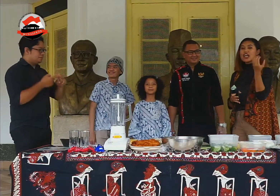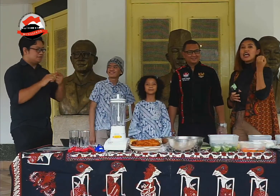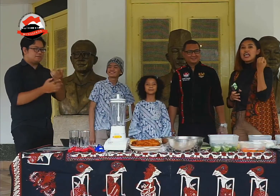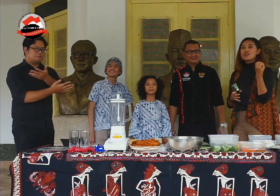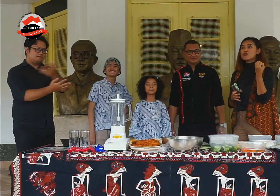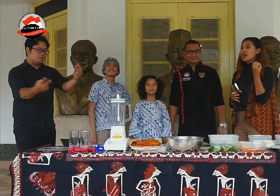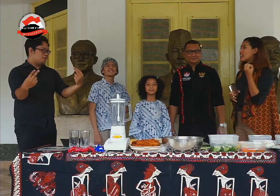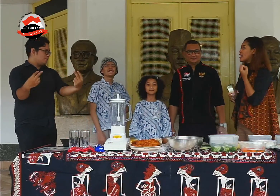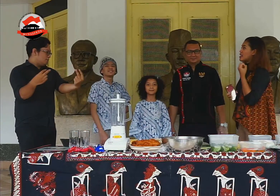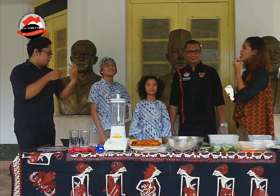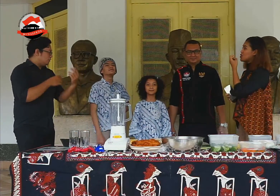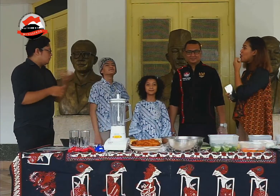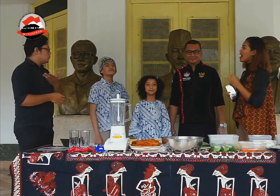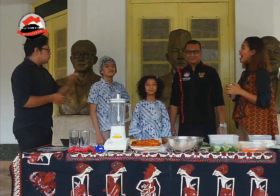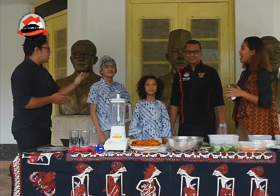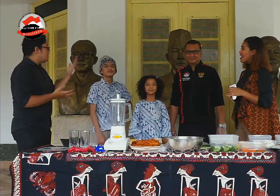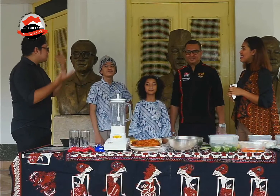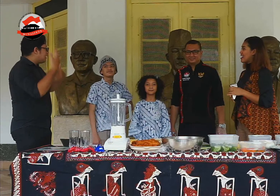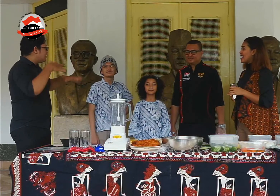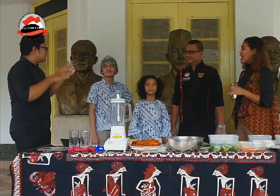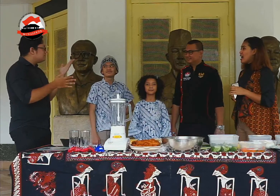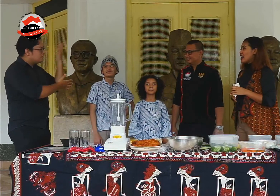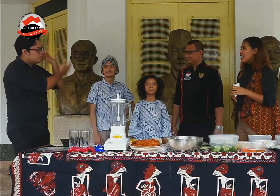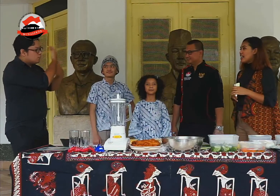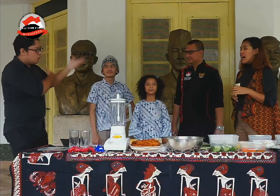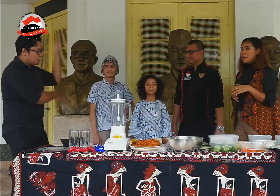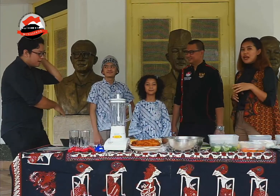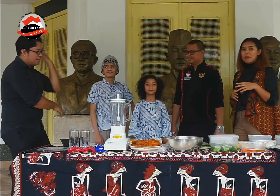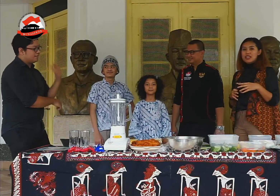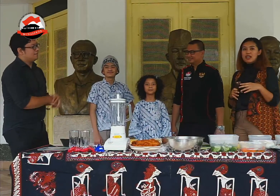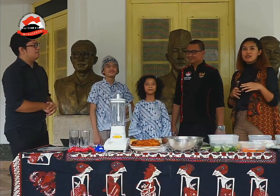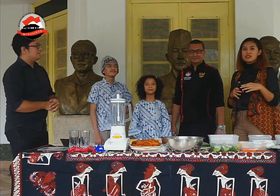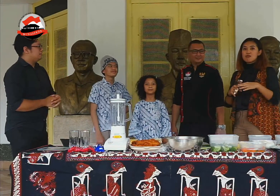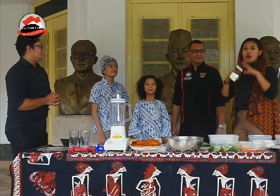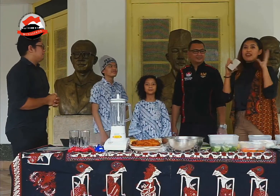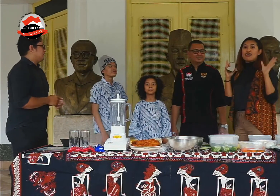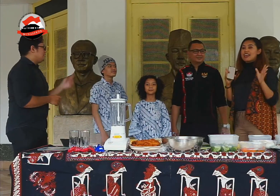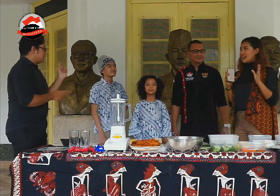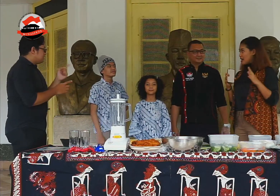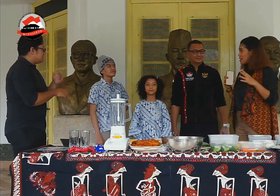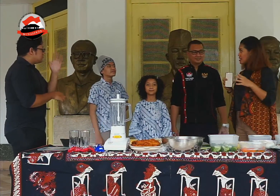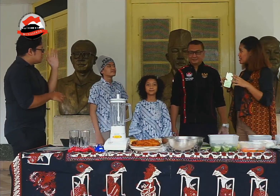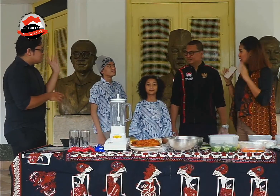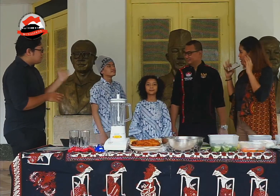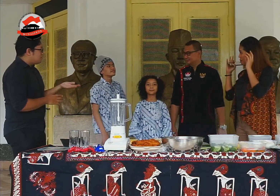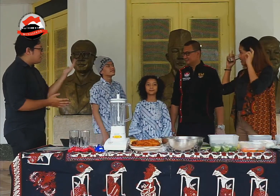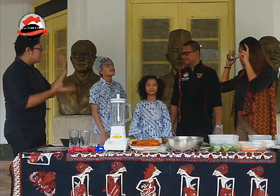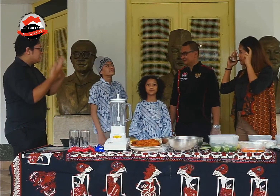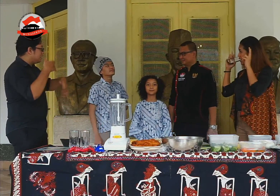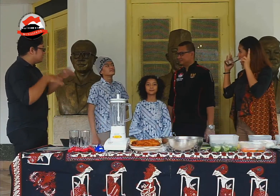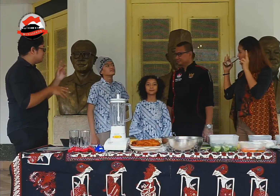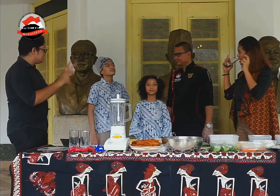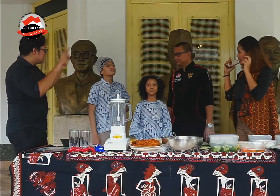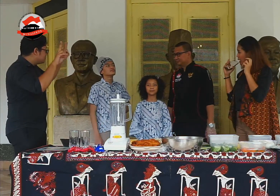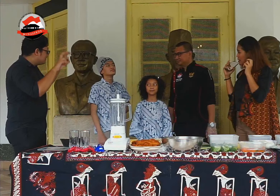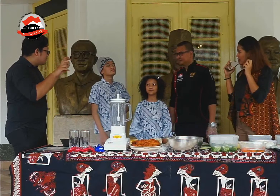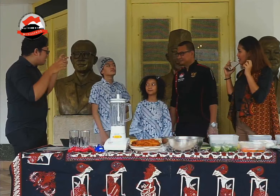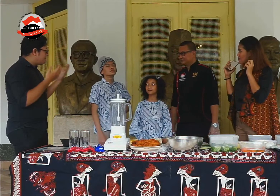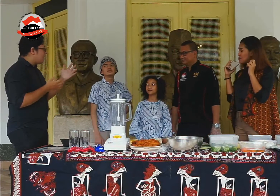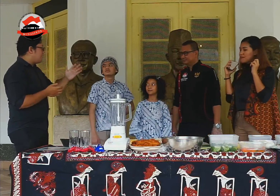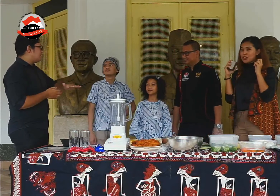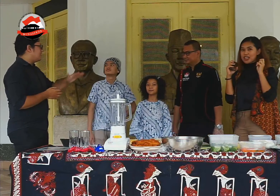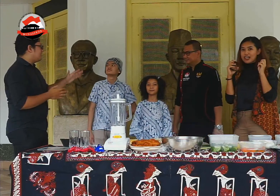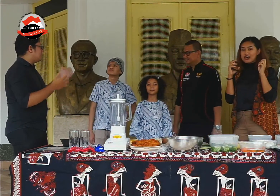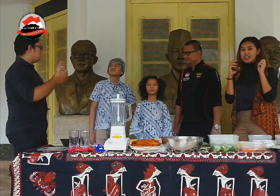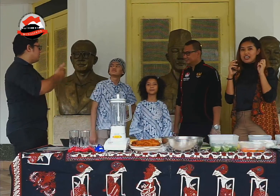nonton, itu sukanya tari tradisional. Jadi semua tarian ya, berarti di sini temanya anak-anak yang hebat